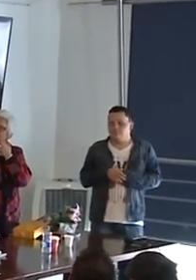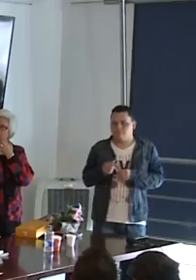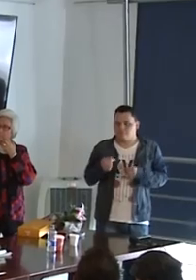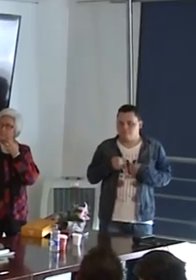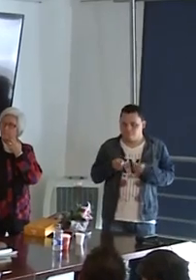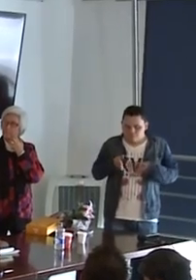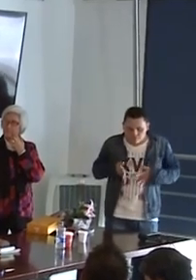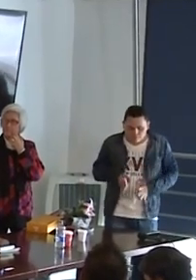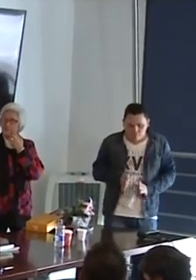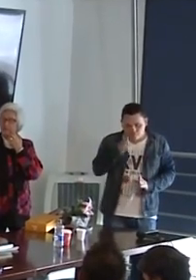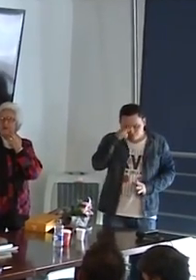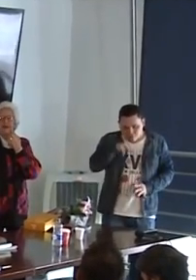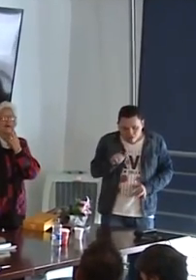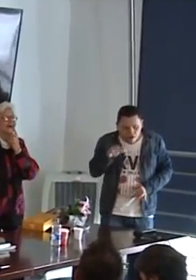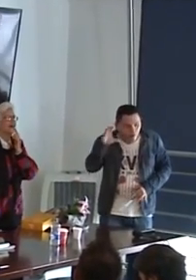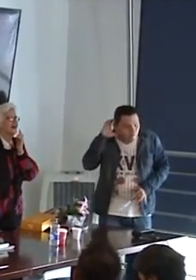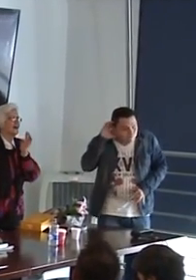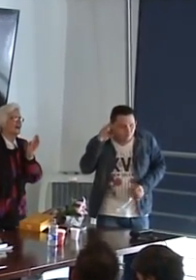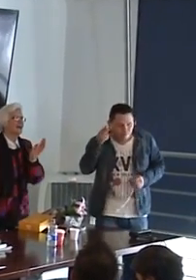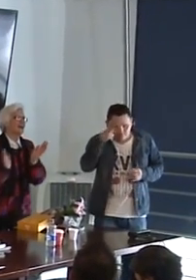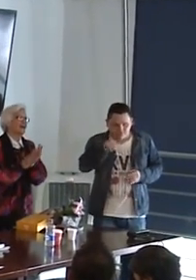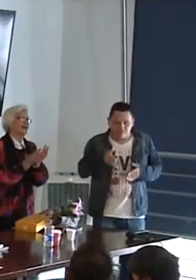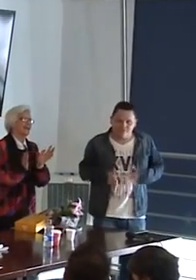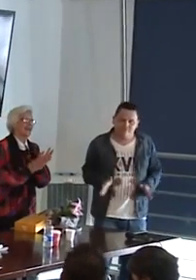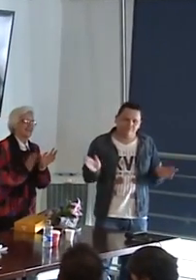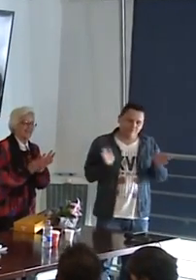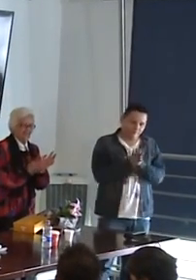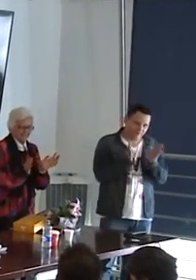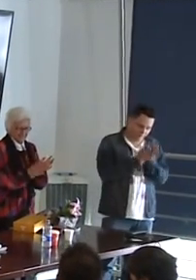el nacimiento de su hija en este momento.